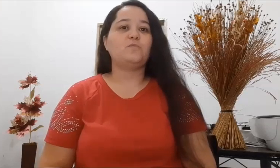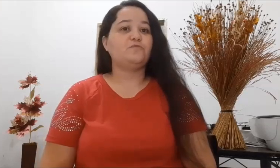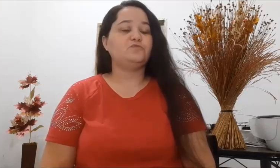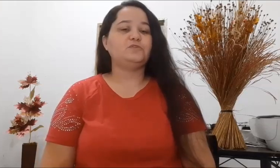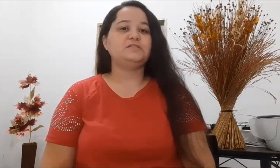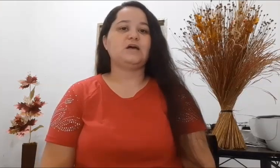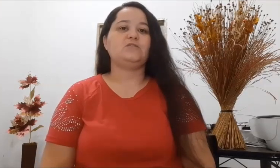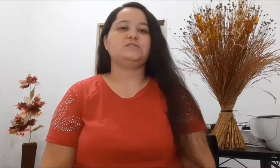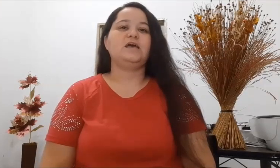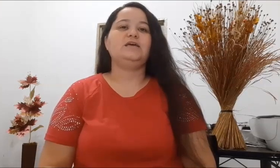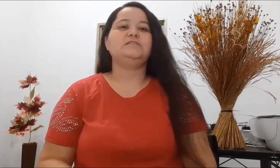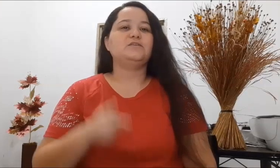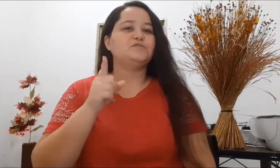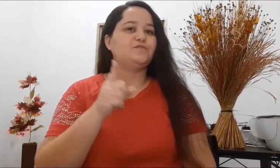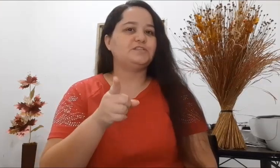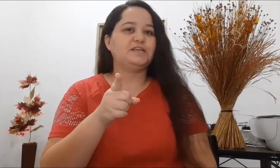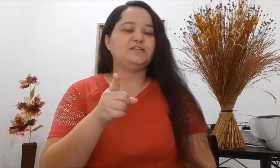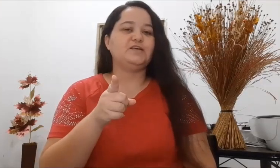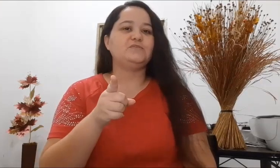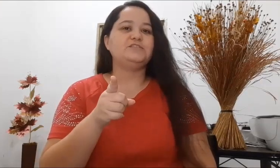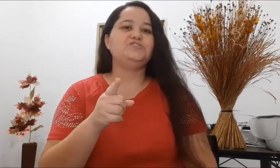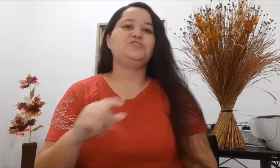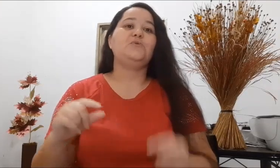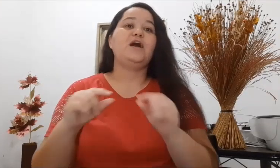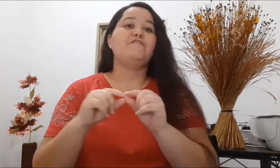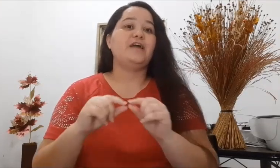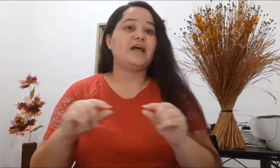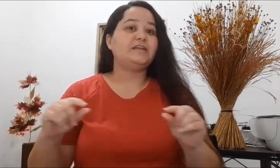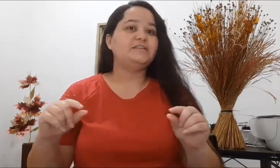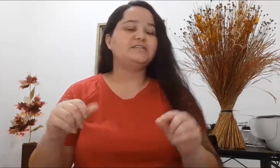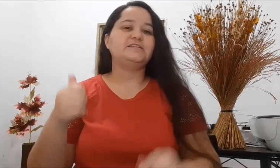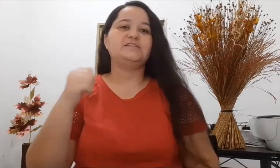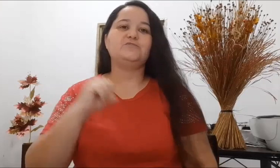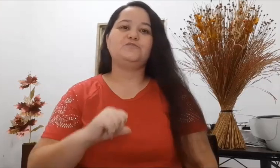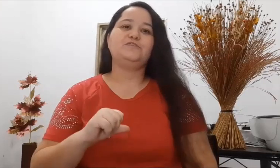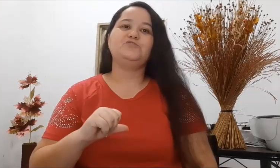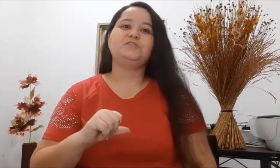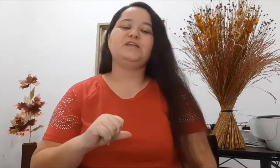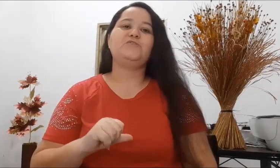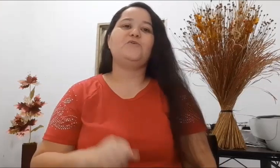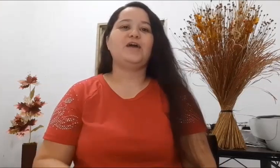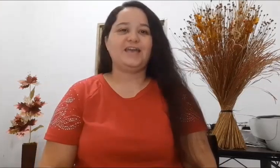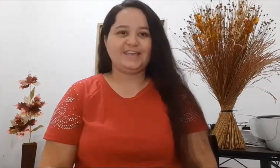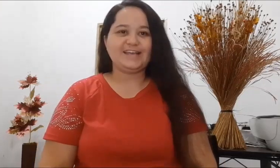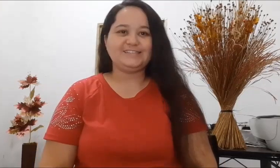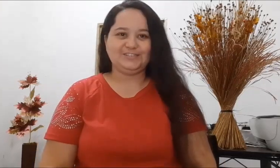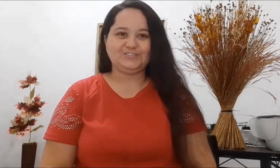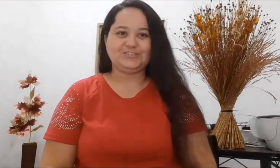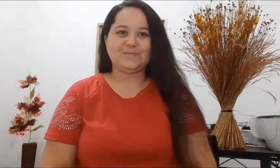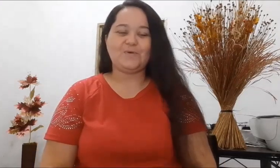como futuras aulas. Então, se você ainda não assistiu, vai lá na descrição do vídeo anterior e assiste, tá